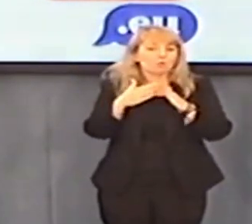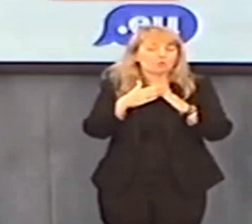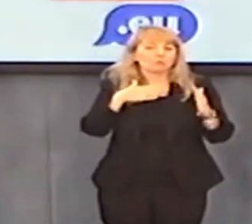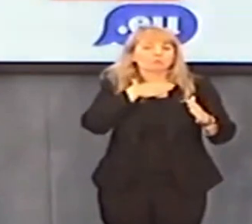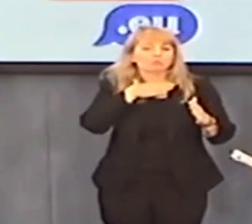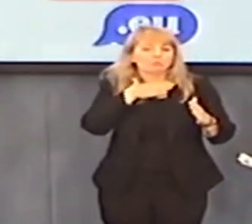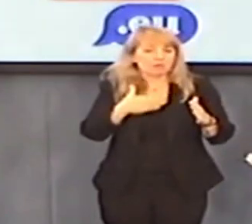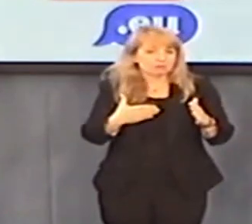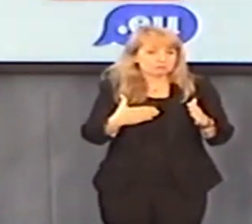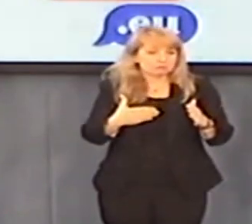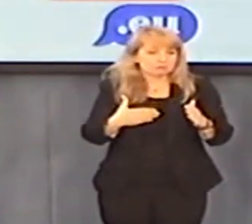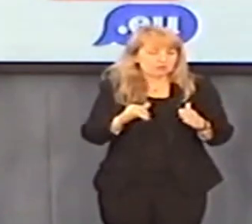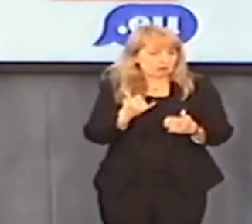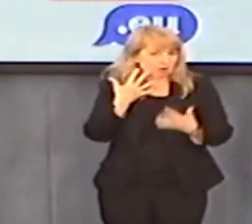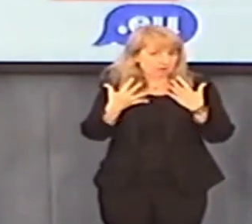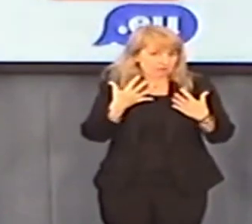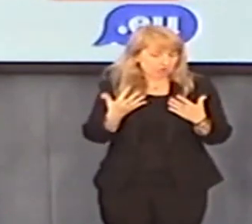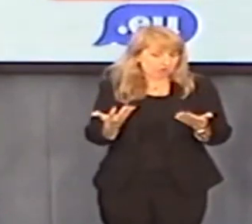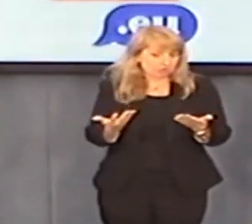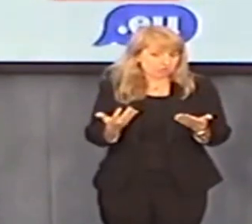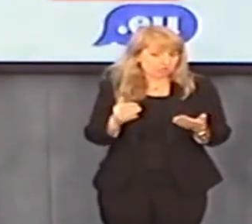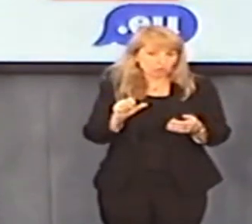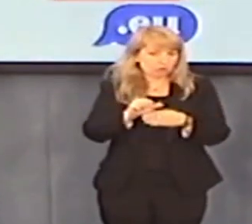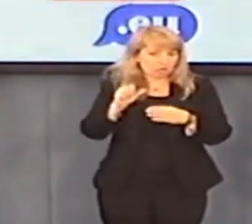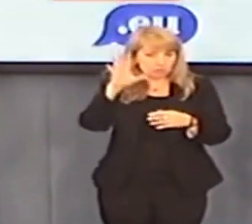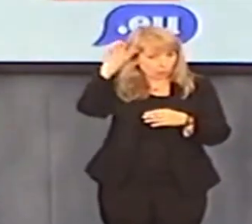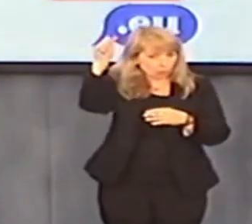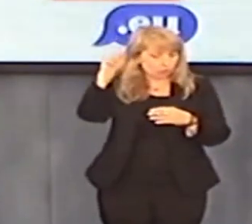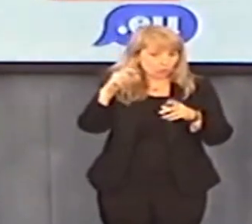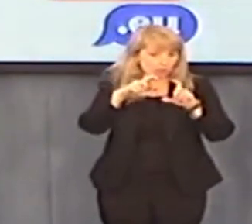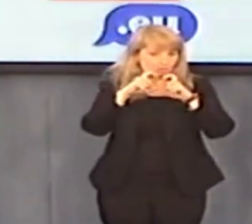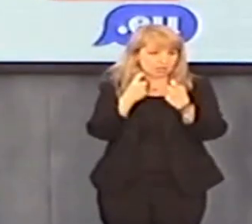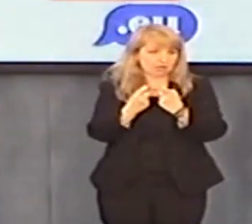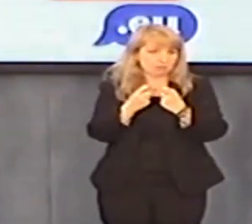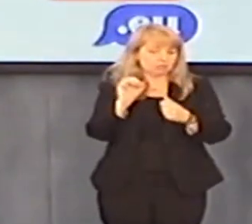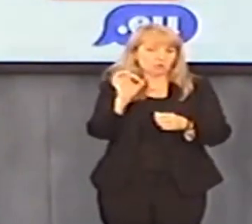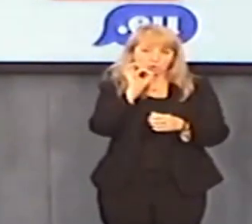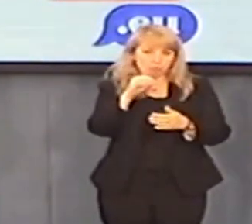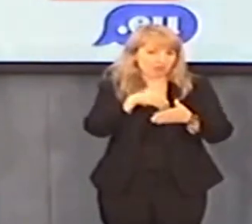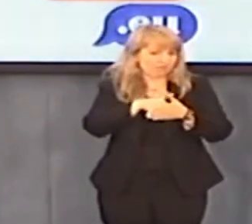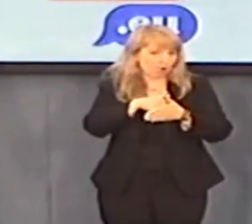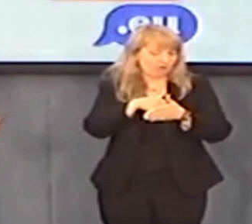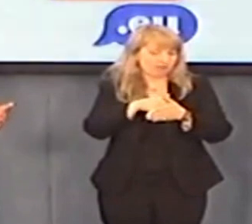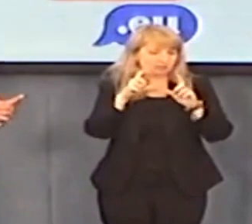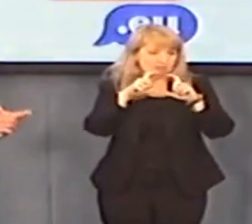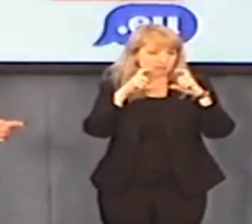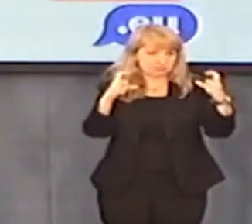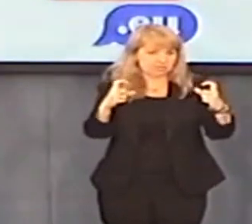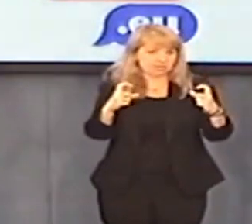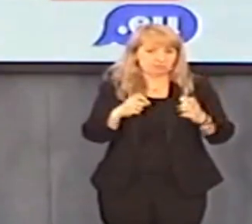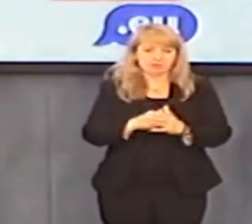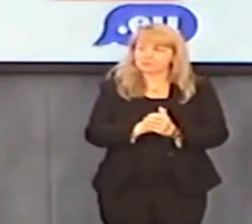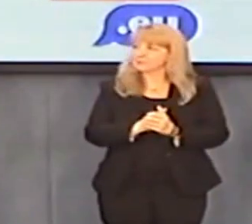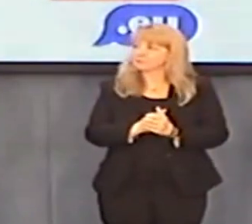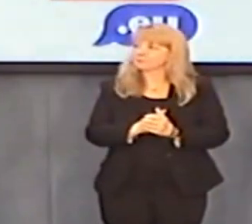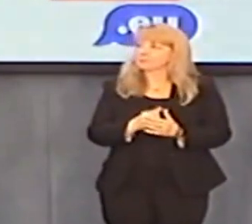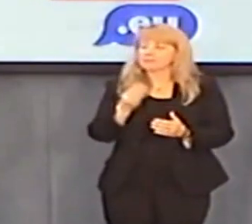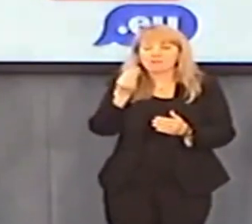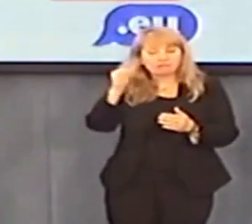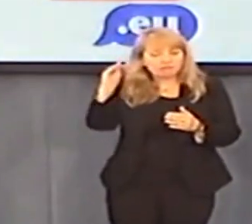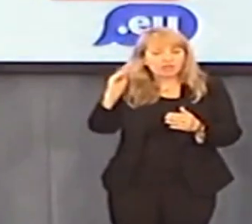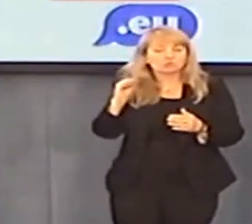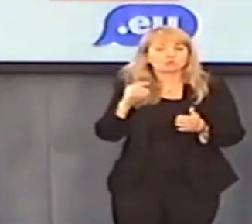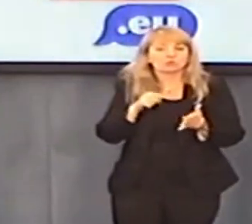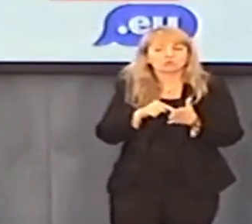parlamentarnej, ani kulturze parlamentarnej, ani dobrym obyczajom w Sejmie. Dziękuję. Proszę Czekamy Państwa, na jakieś pytania. Większość